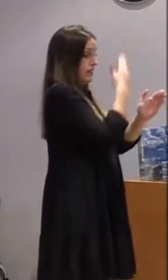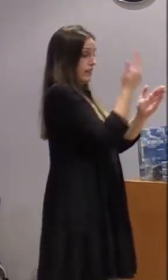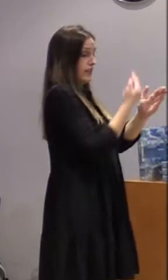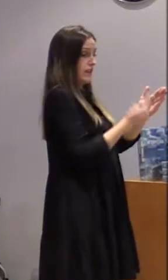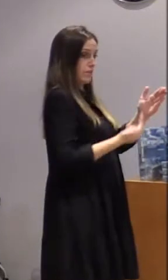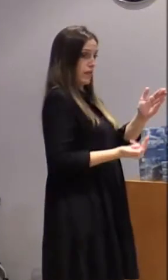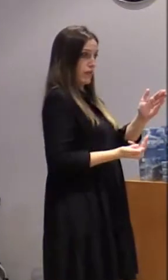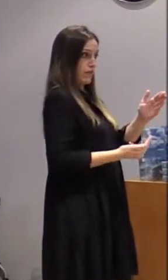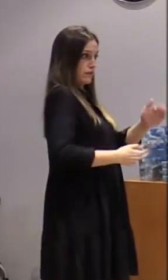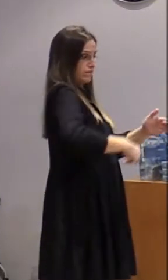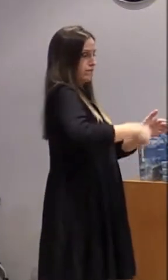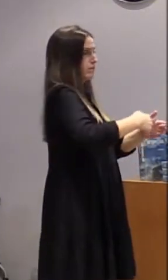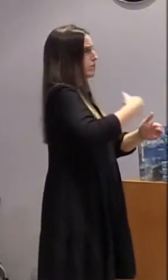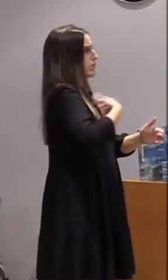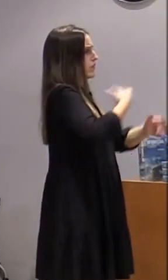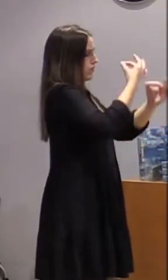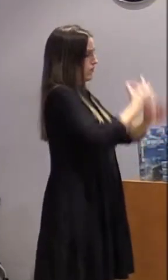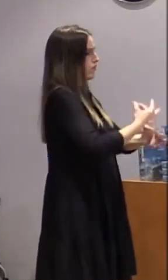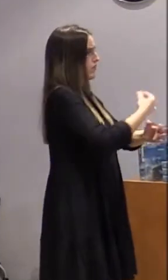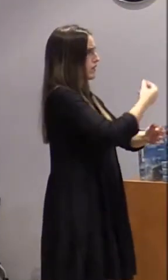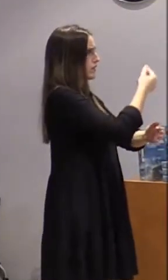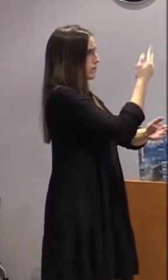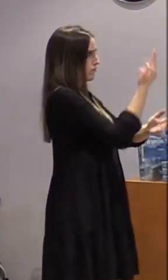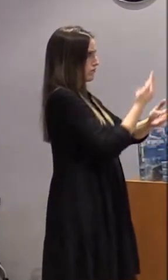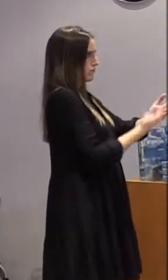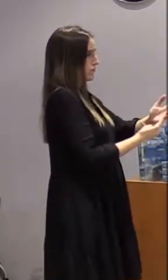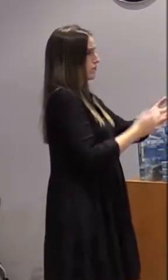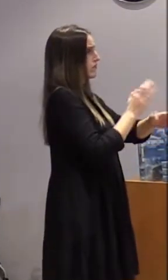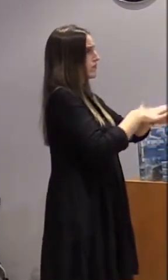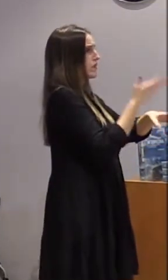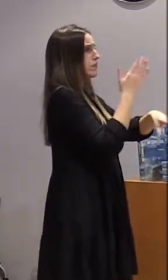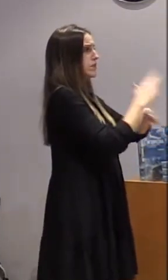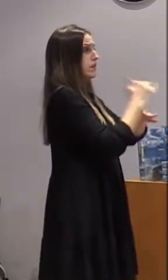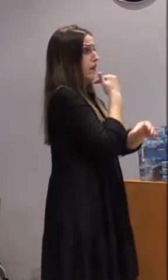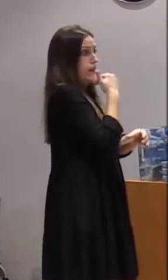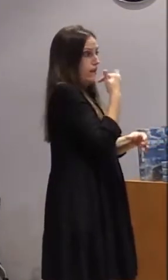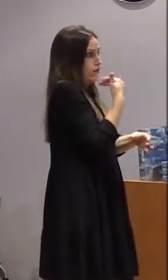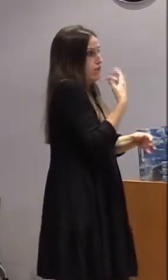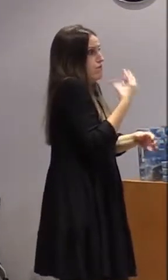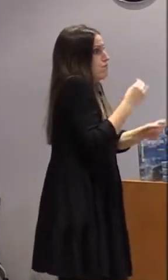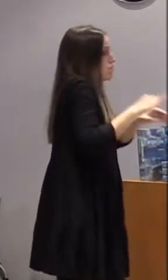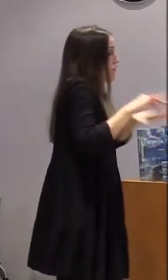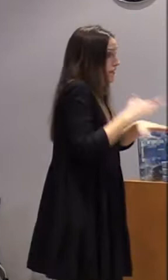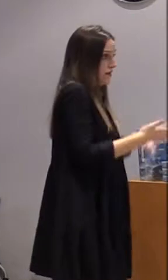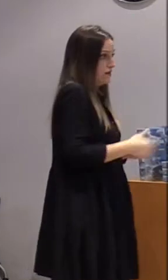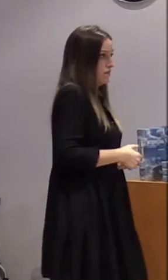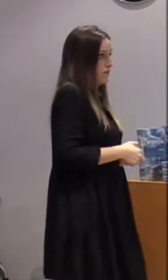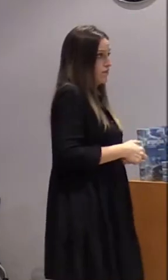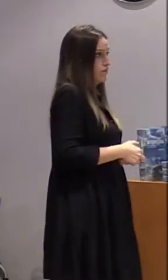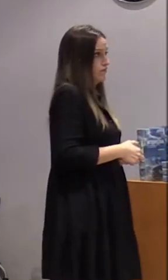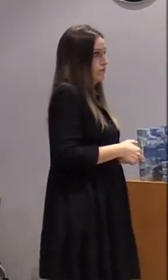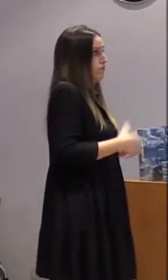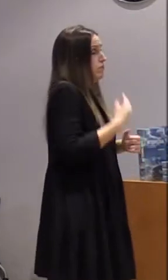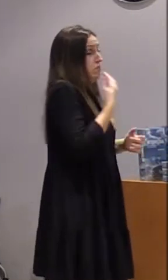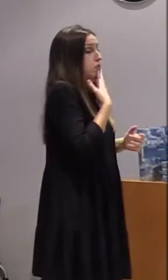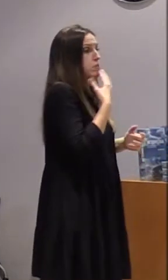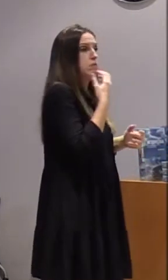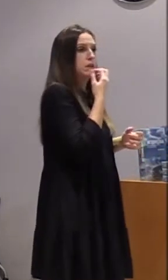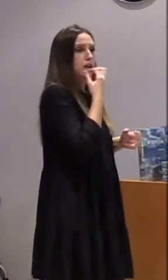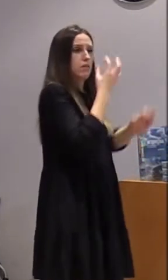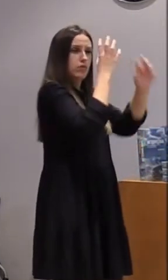trazo firme, fuerte, para representar algo también muy dinámico, como es un chubasco, ¿no?, de